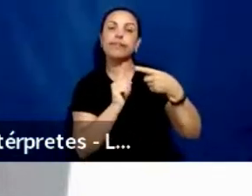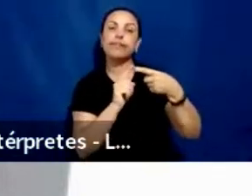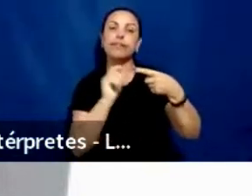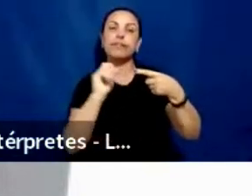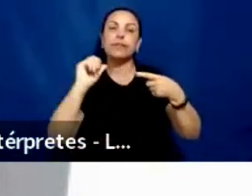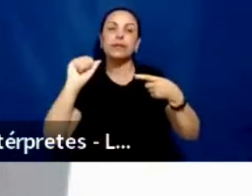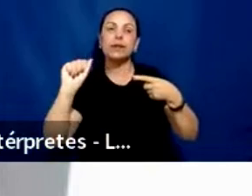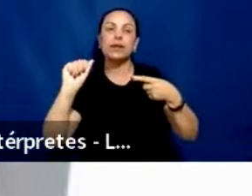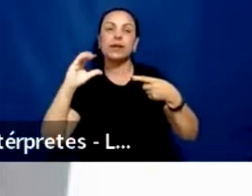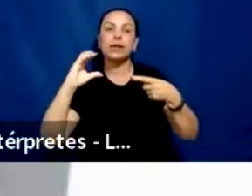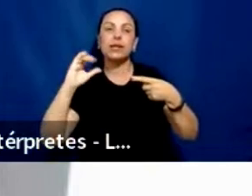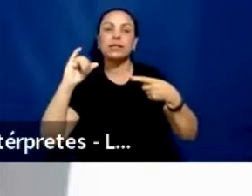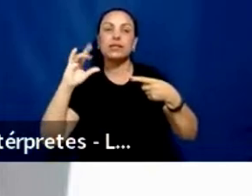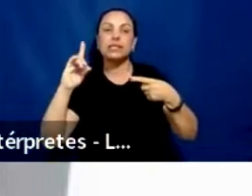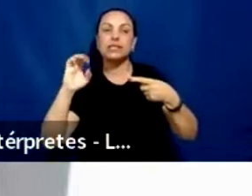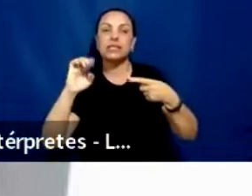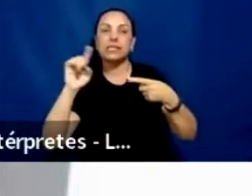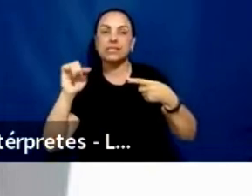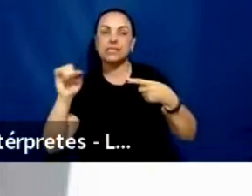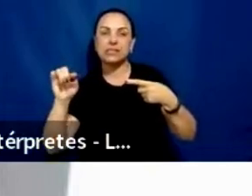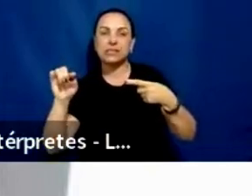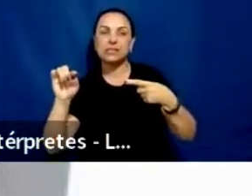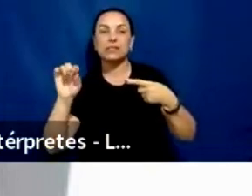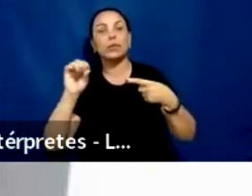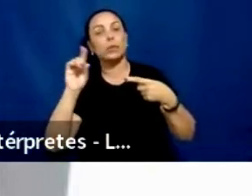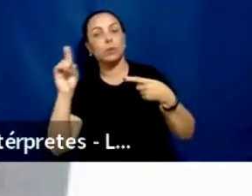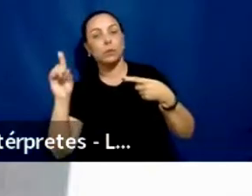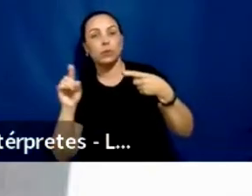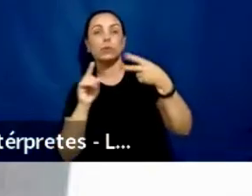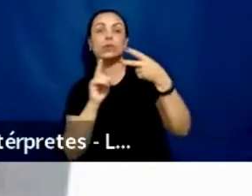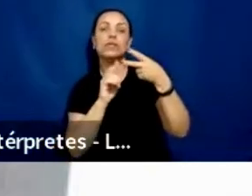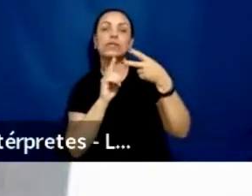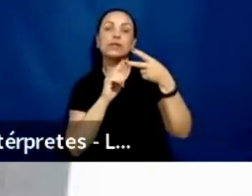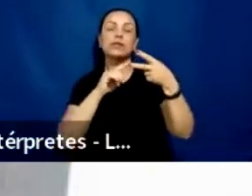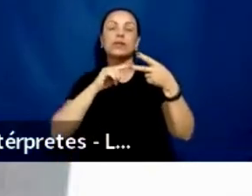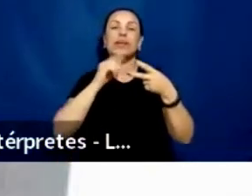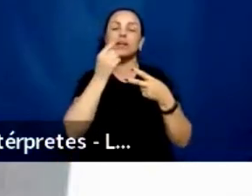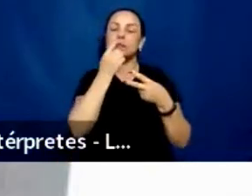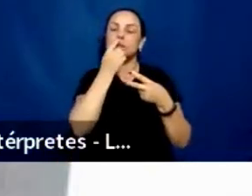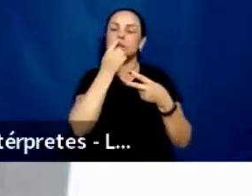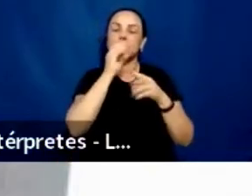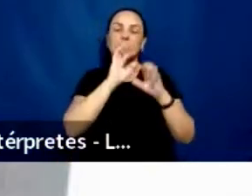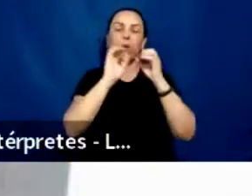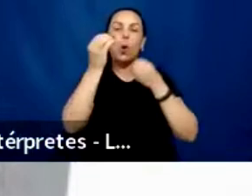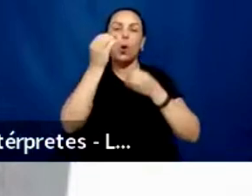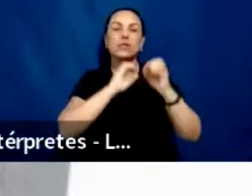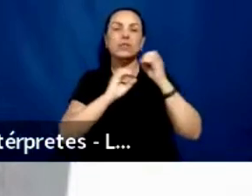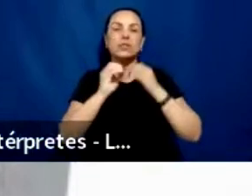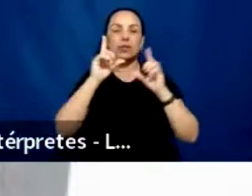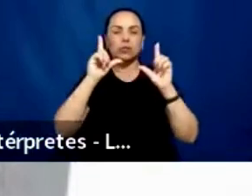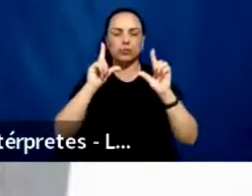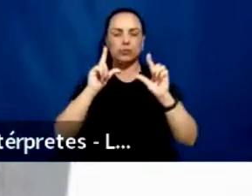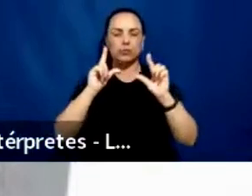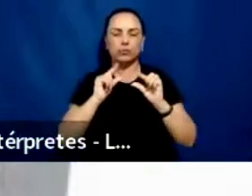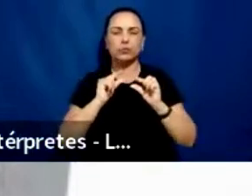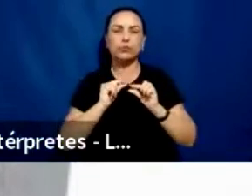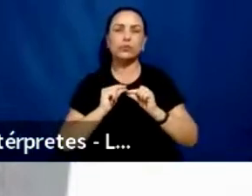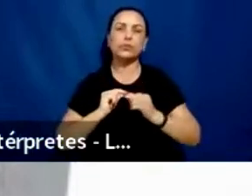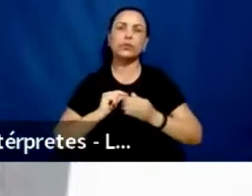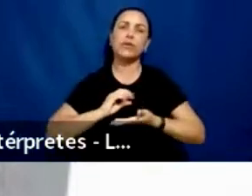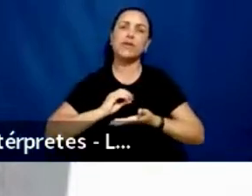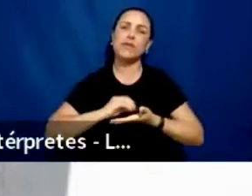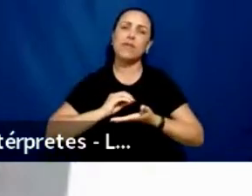de oxigênio. Os tecidos cancerosos são tecidos ácidos e os tecidos saudáveis